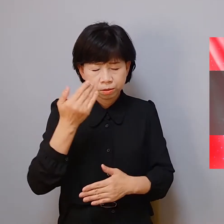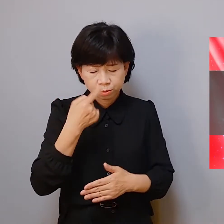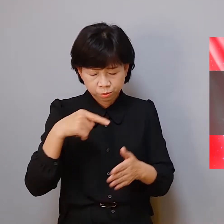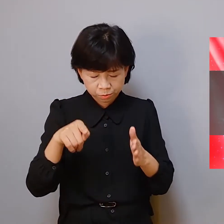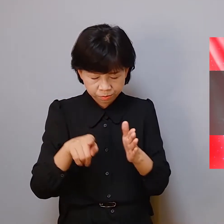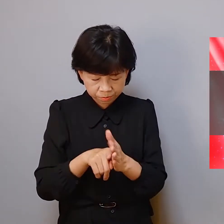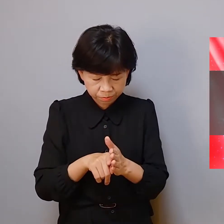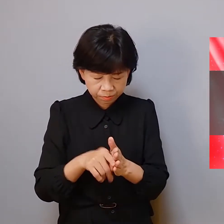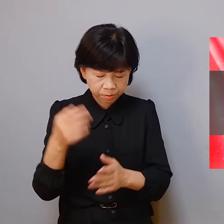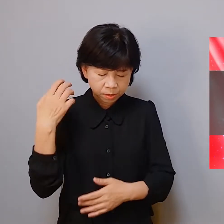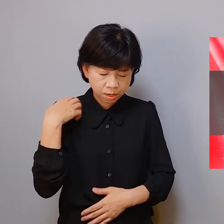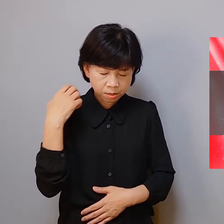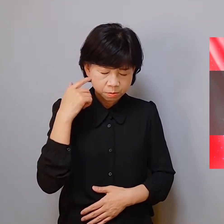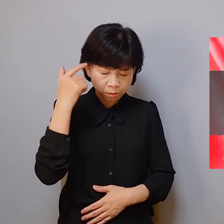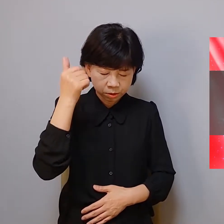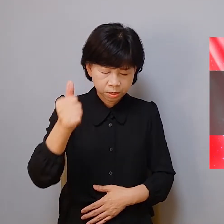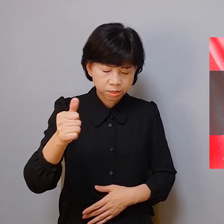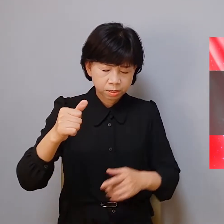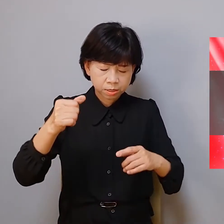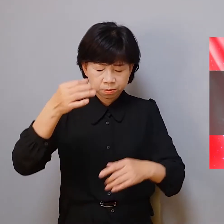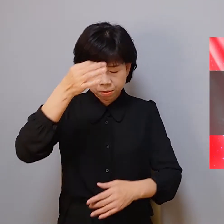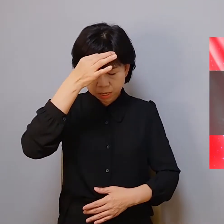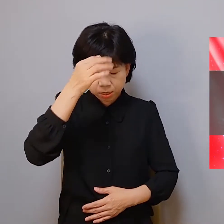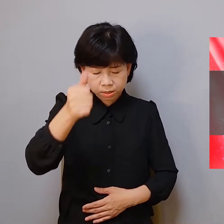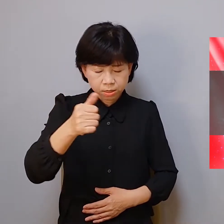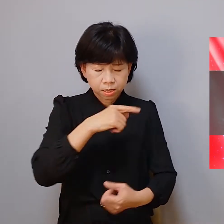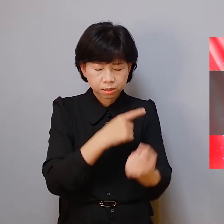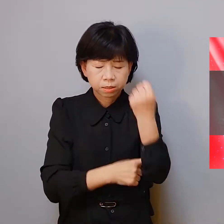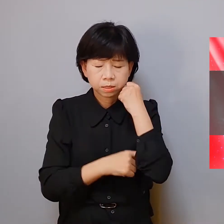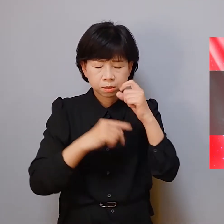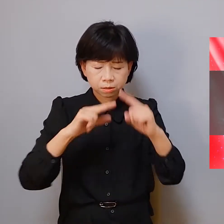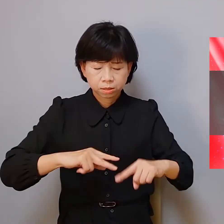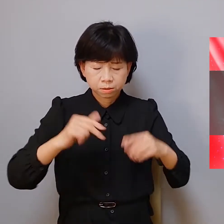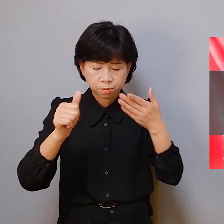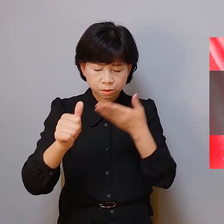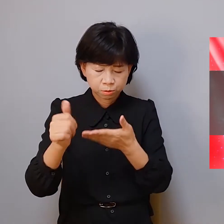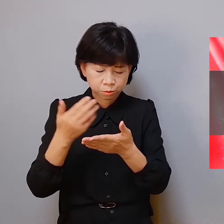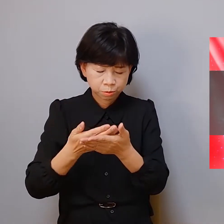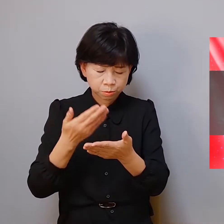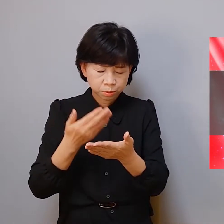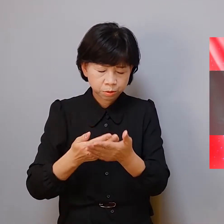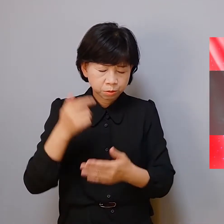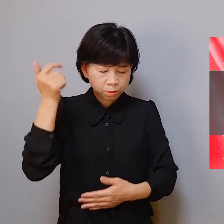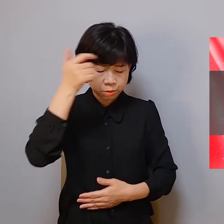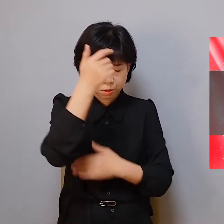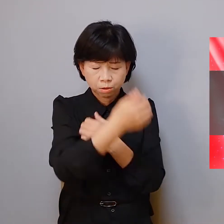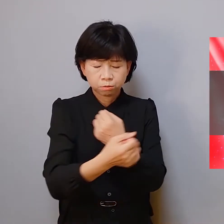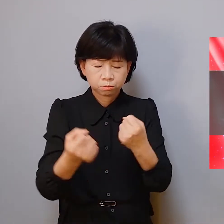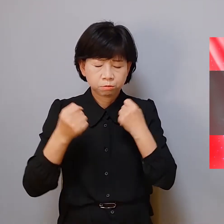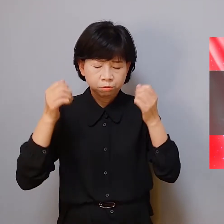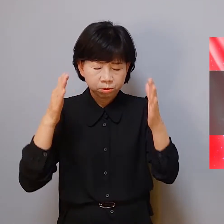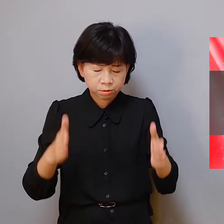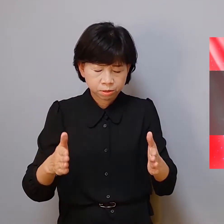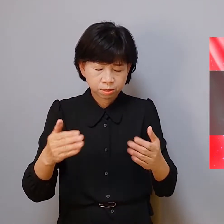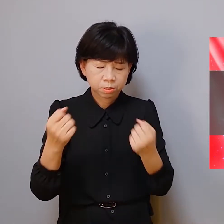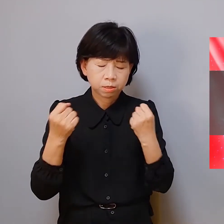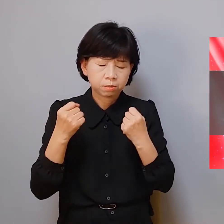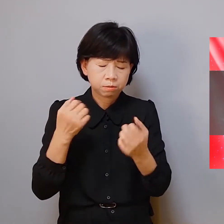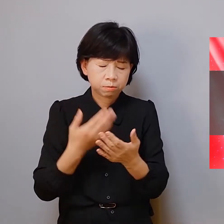담임 목사님에게 엘리사 영감의 7배를 더하시고 영육 간의 강건함을